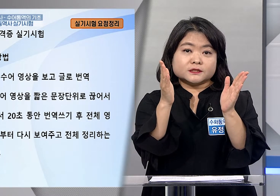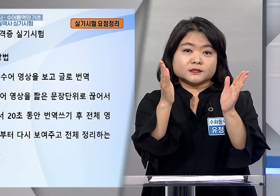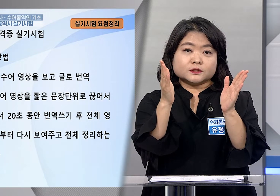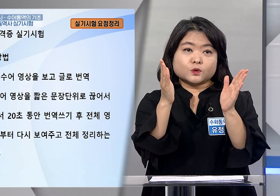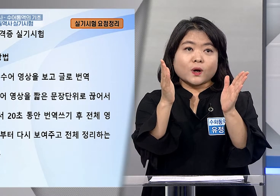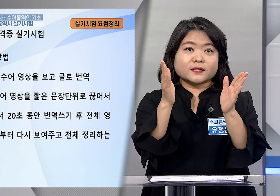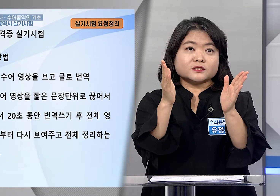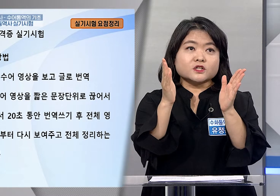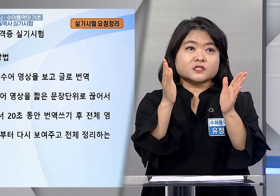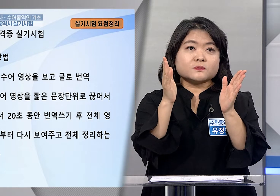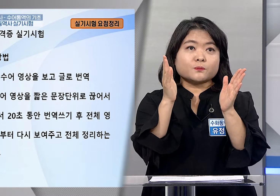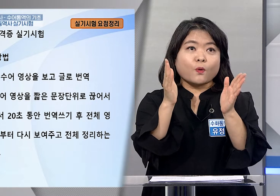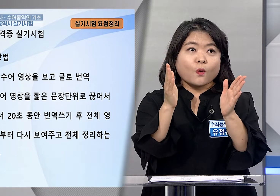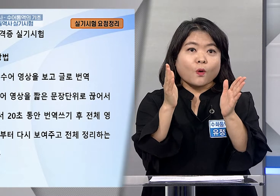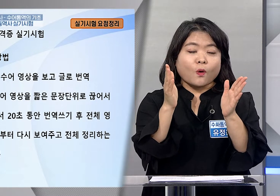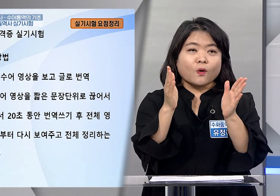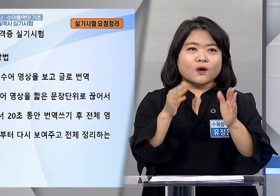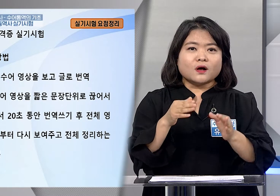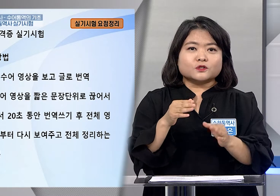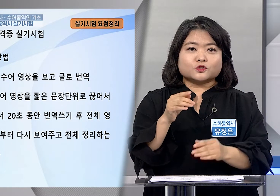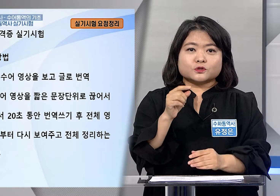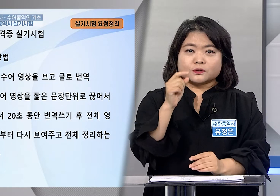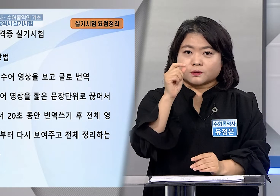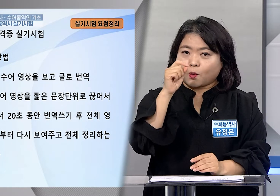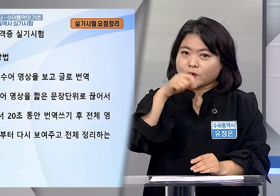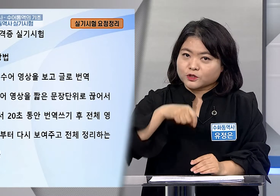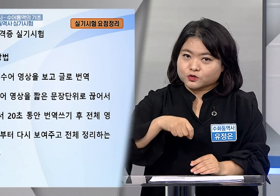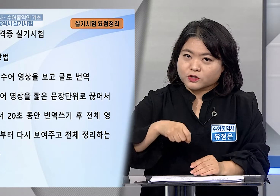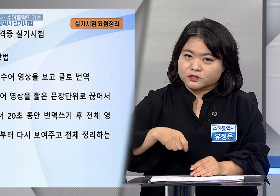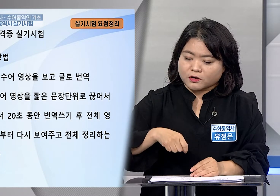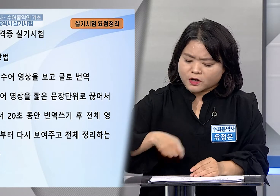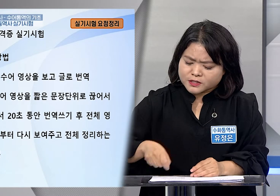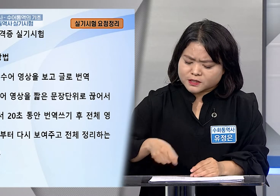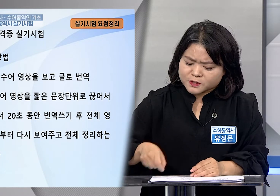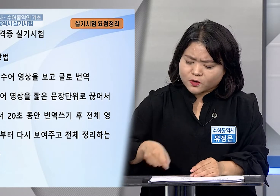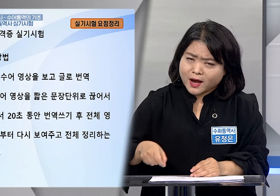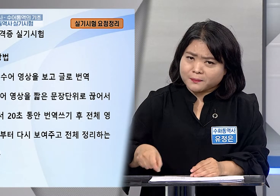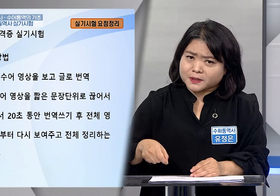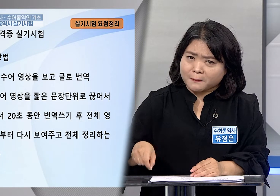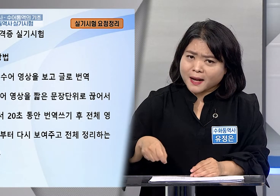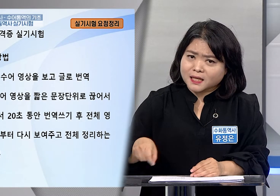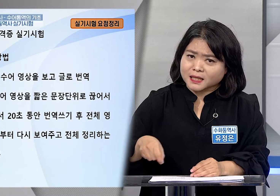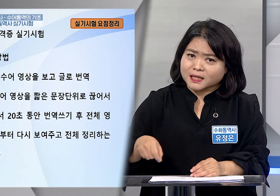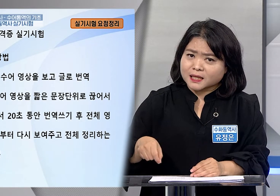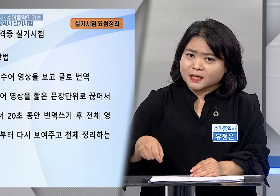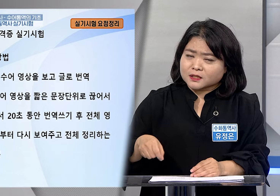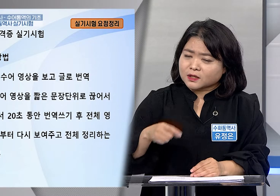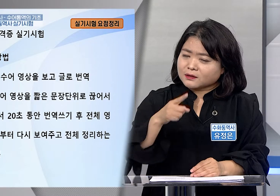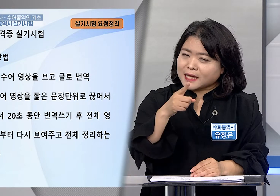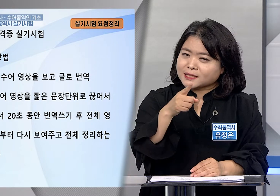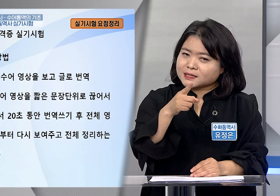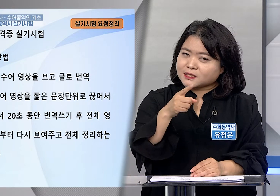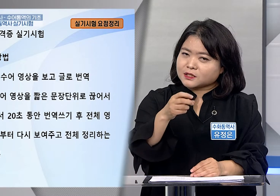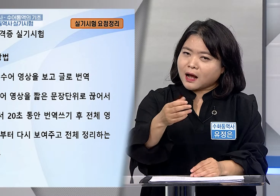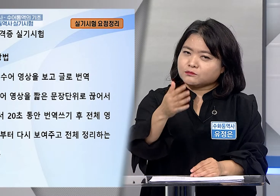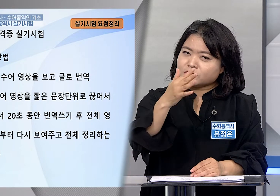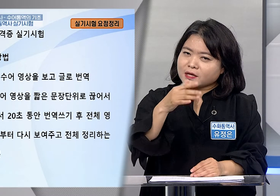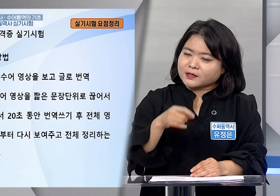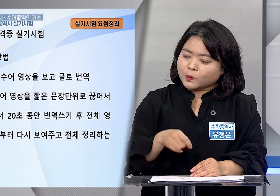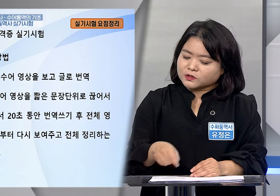보여주는 동안은 열심히 보고 고개를 숙여서 열심히 써야 합니다. 빨리. 여기 다시 다음 문장이 나오는 거